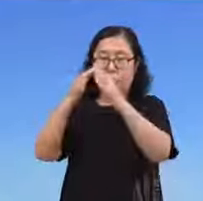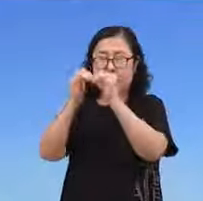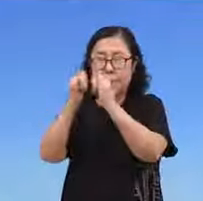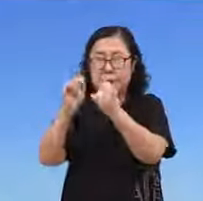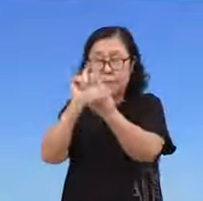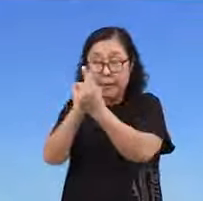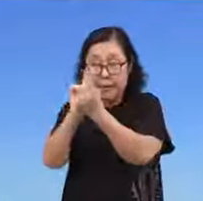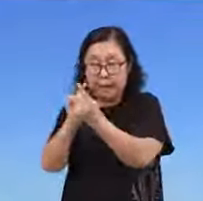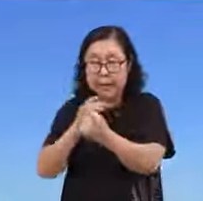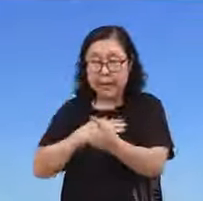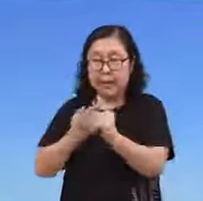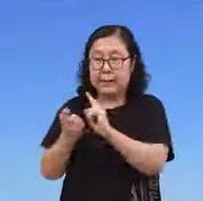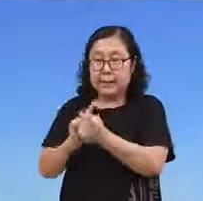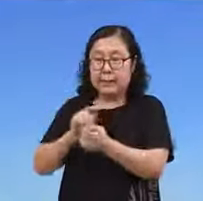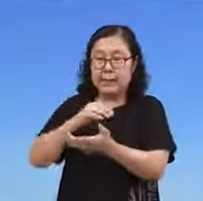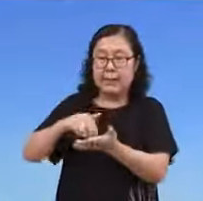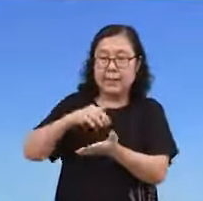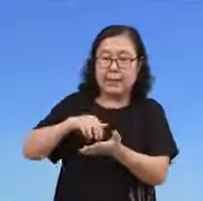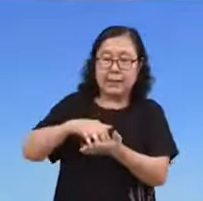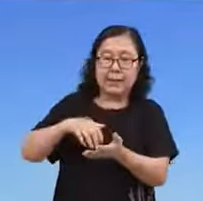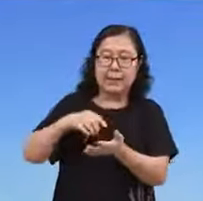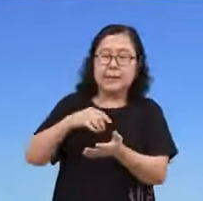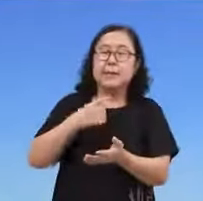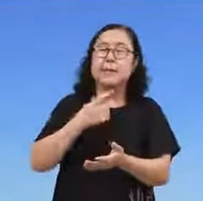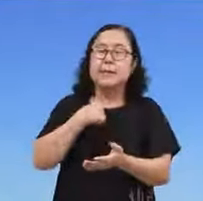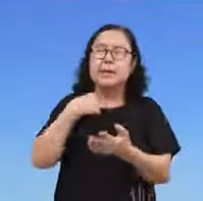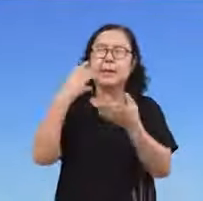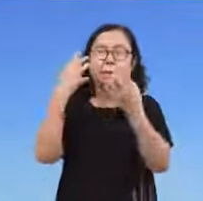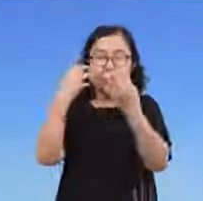만나면 제가 가서 계산을 해드린 경우가 많습니다.